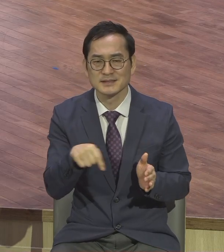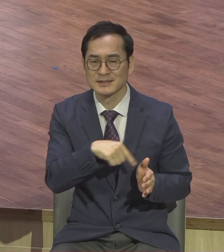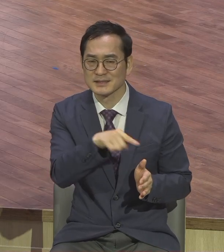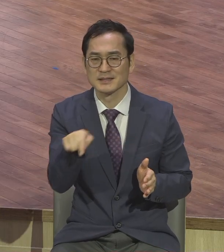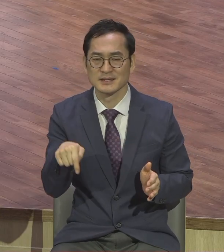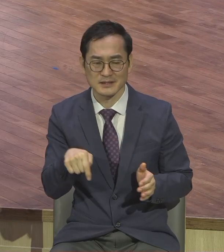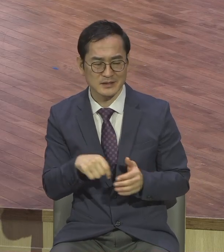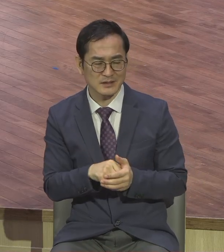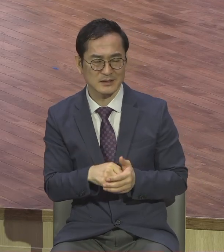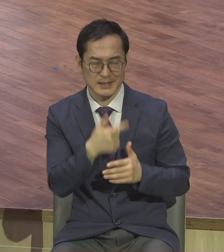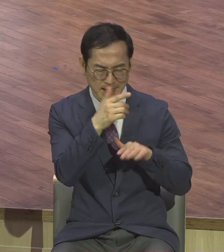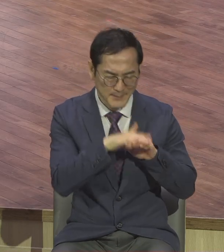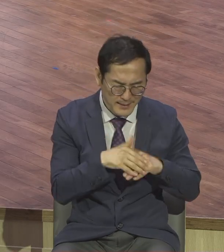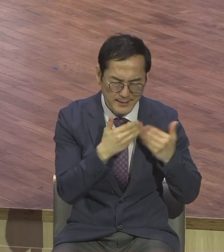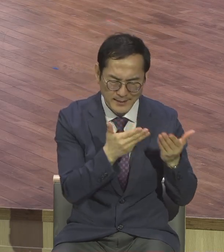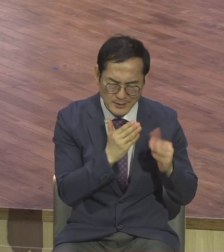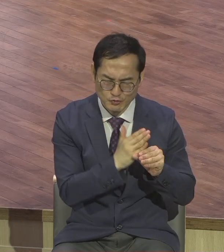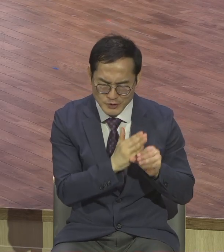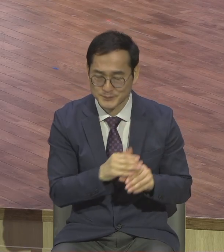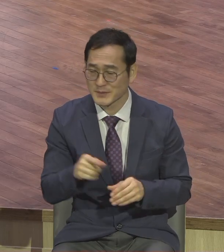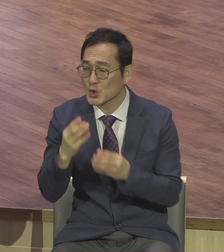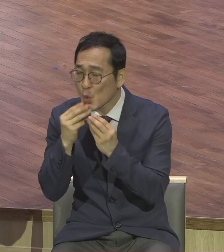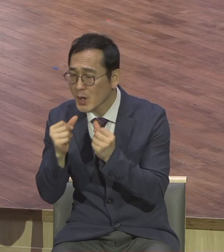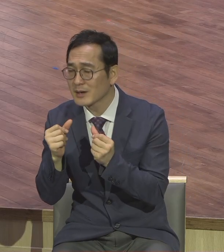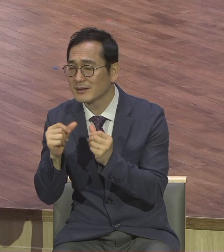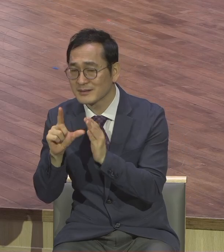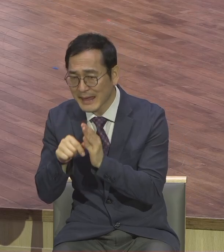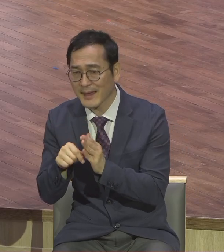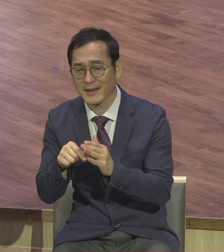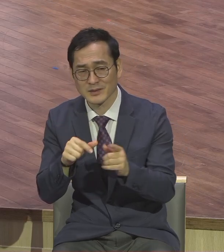가고 차다 가고 그랬어요.